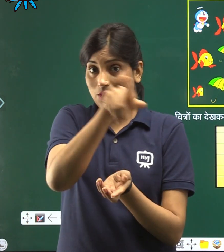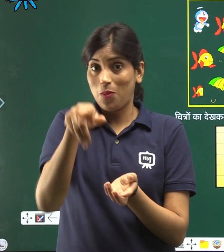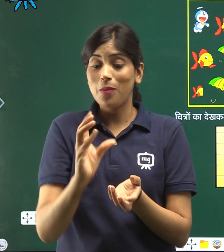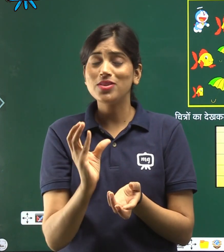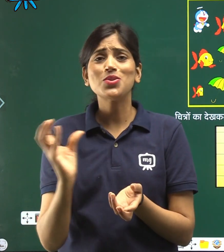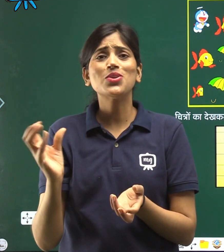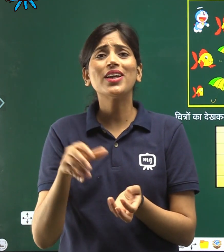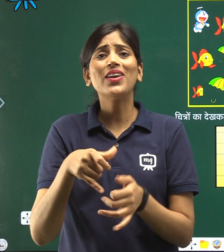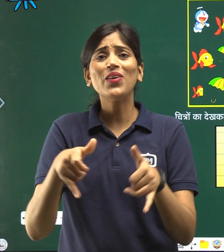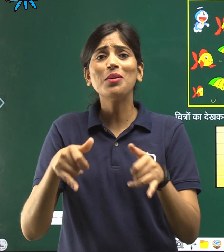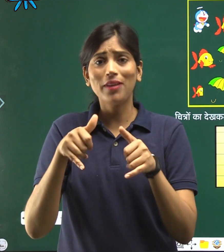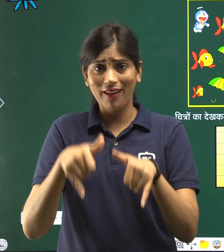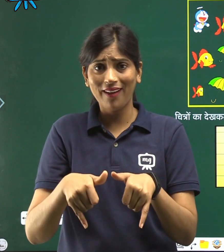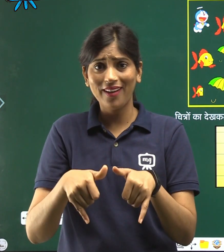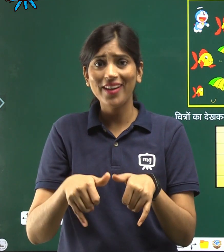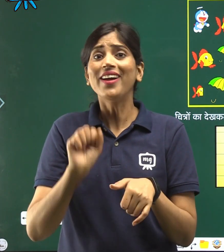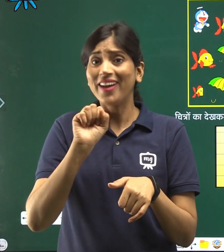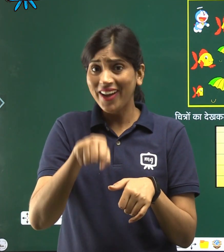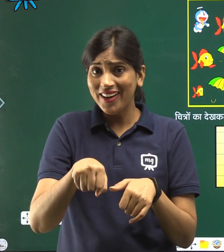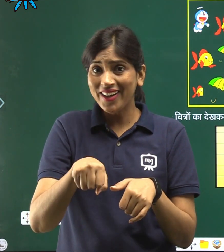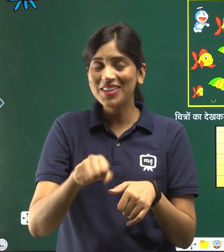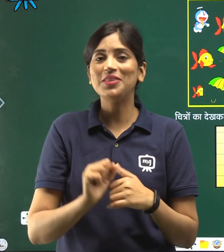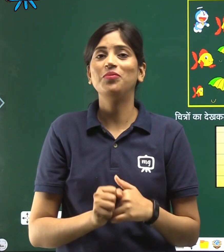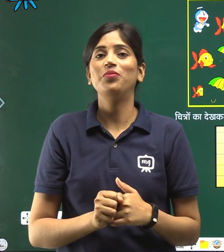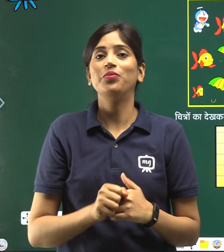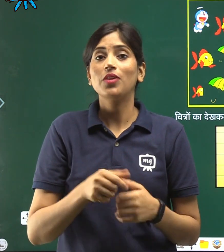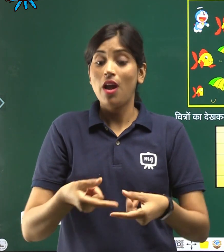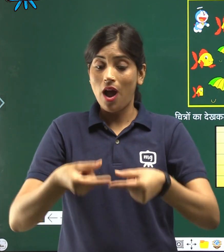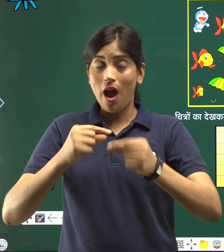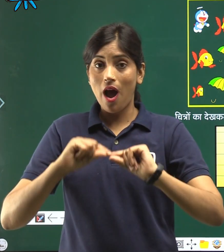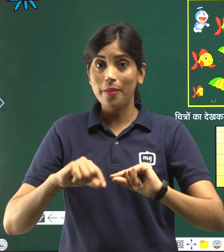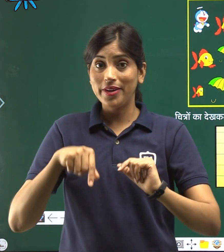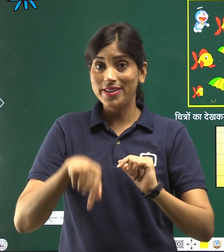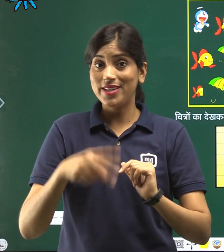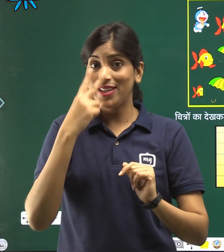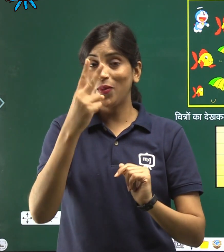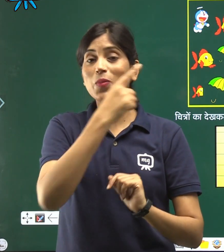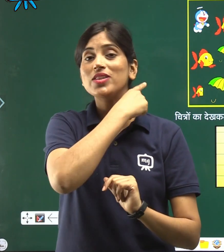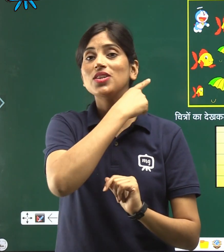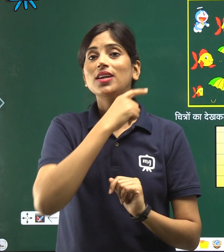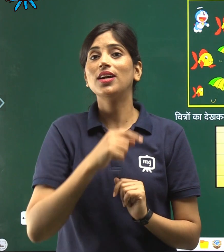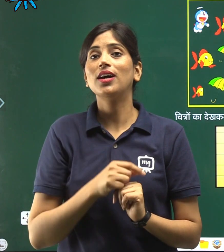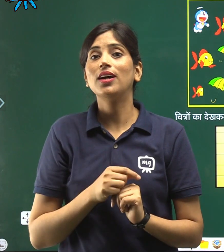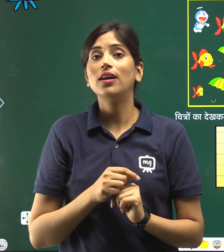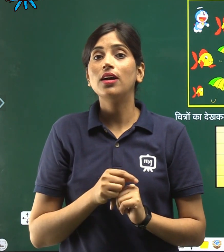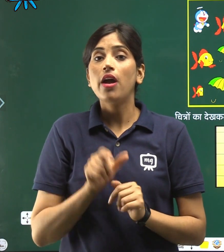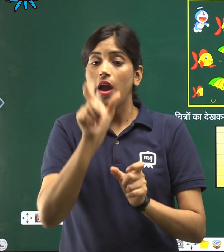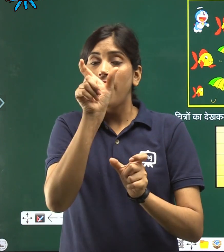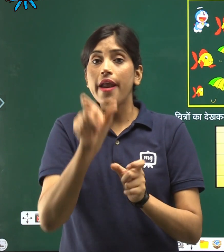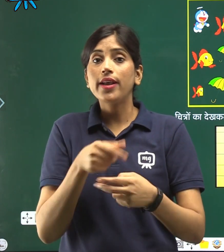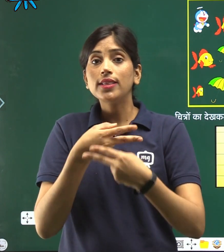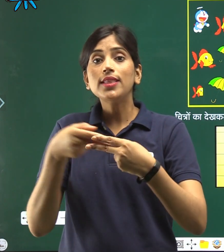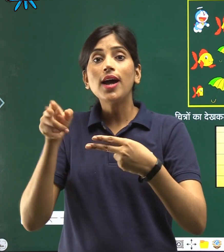भी हैं, है ना बच्चों? अब नीचे देखो बच्चों, ये एक तालिका बनी